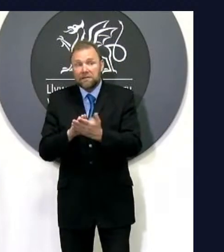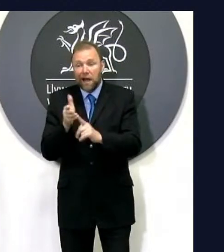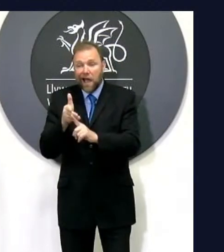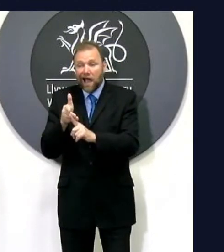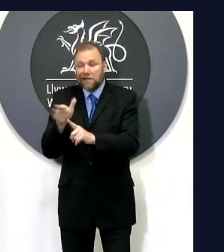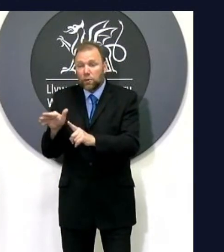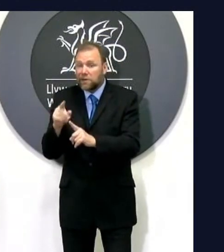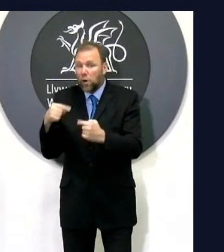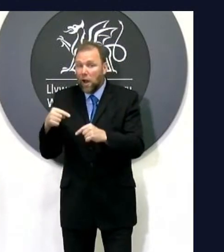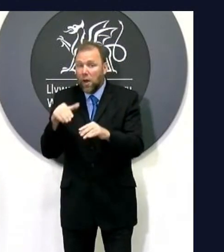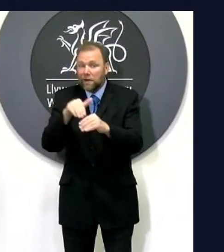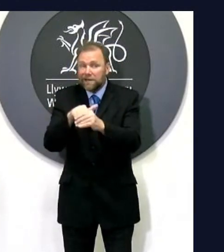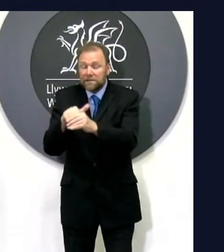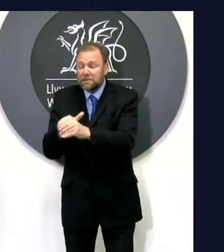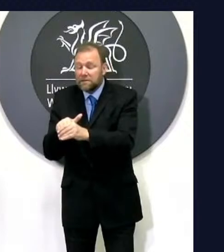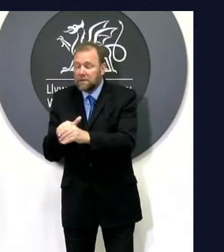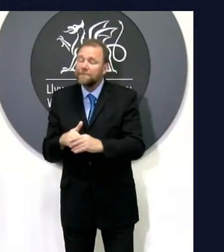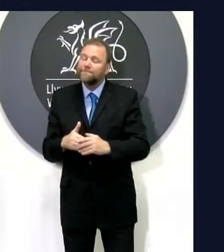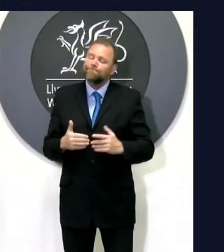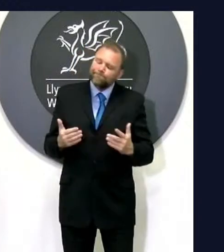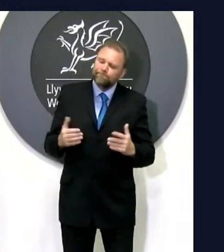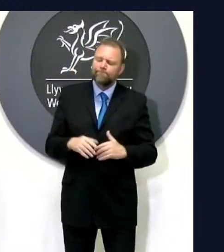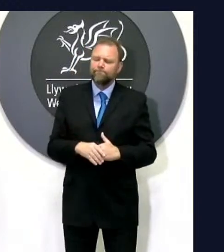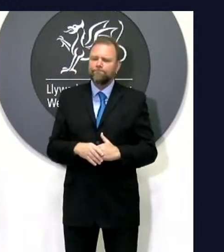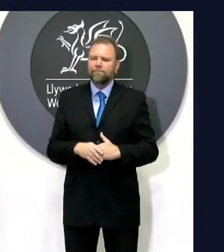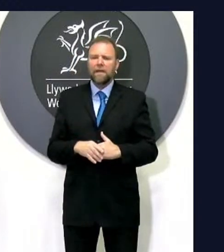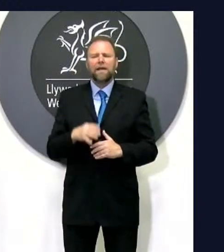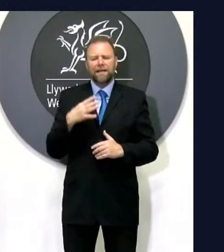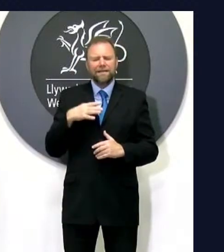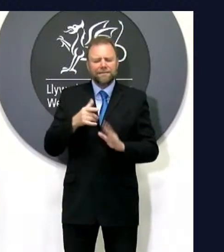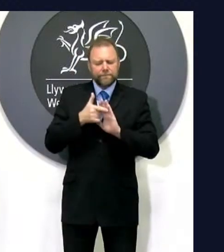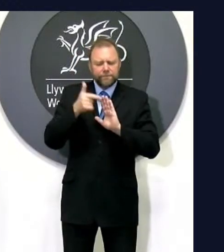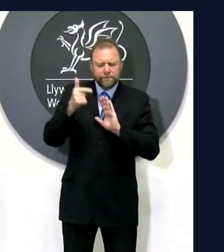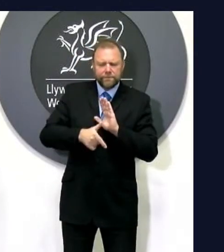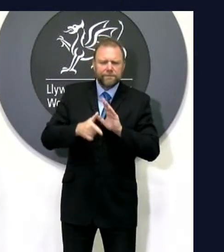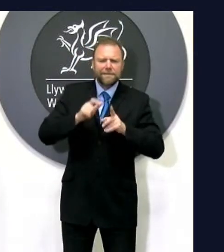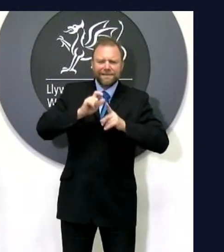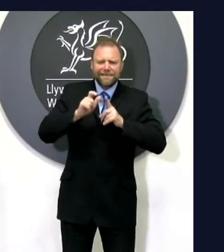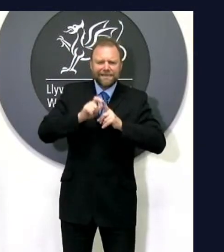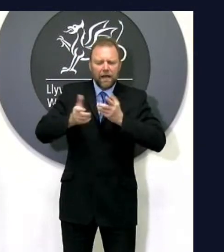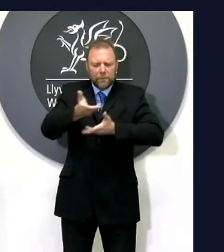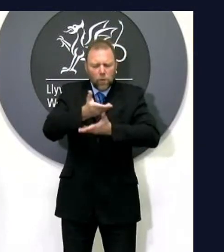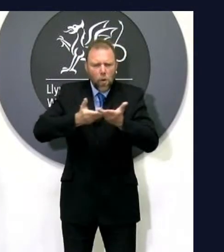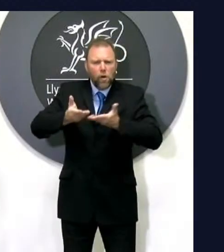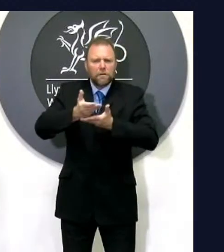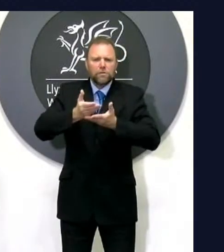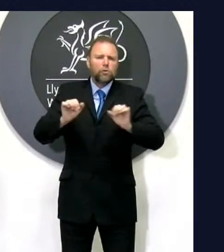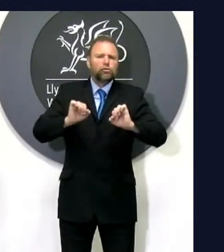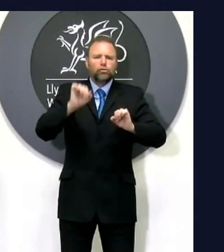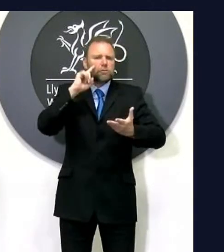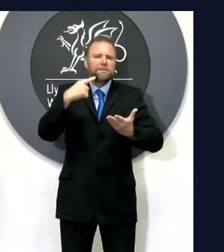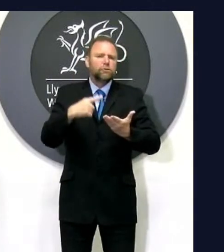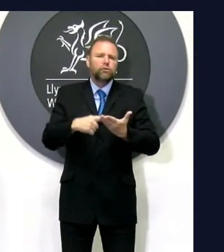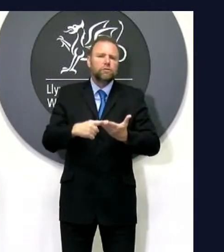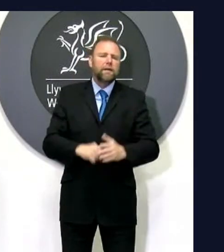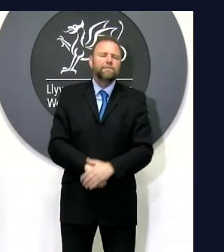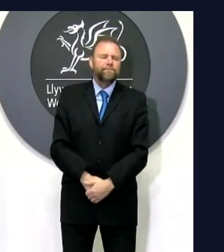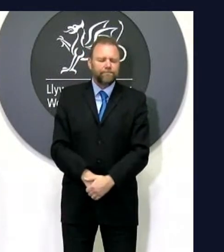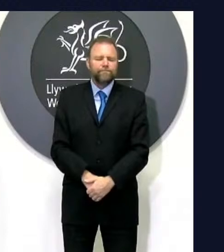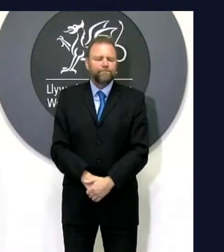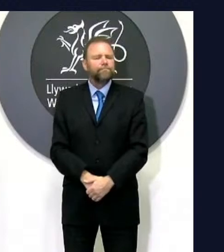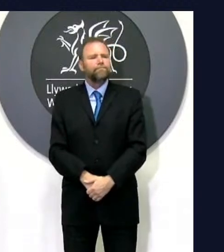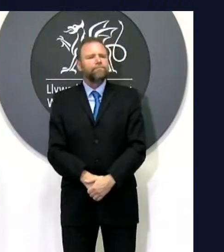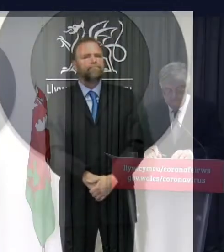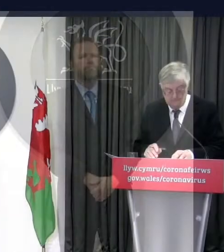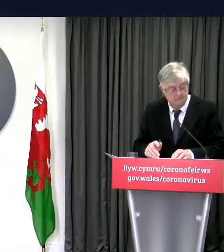excluded from parts of life. So it needs a lot of very detailed work, and no decisions made, as the First Minister has said, but discussions